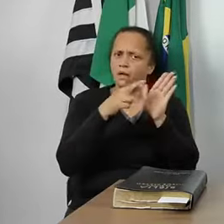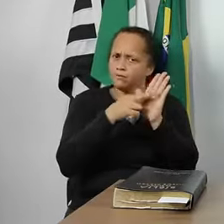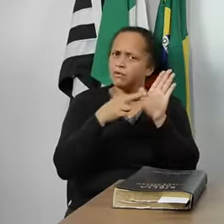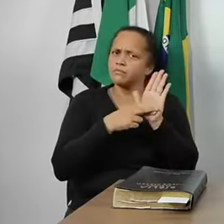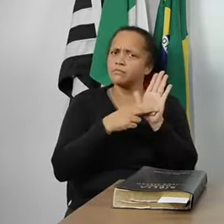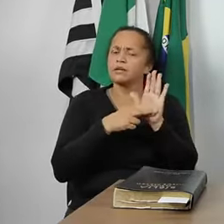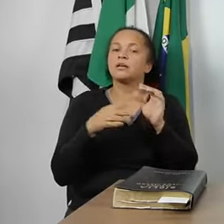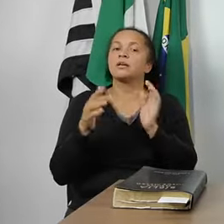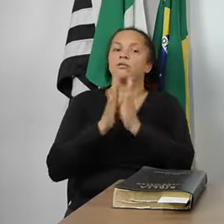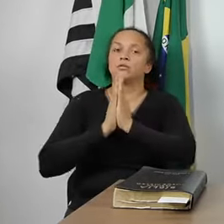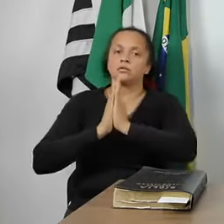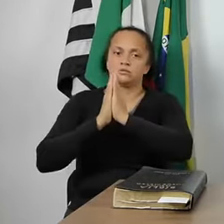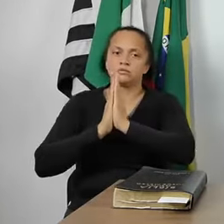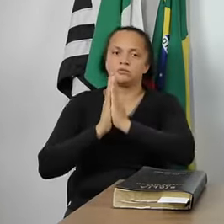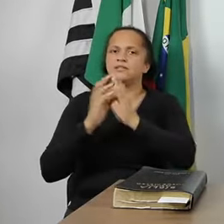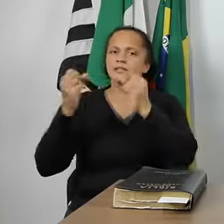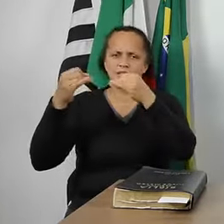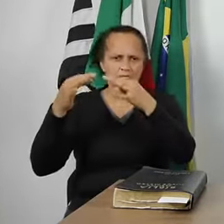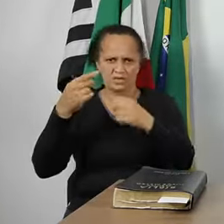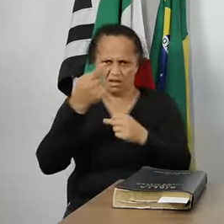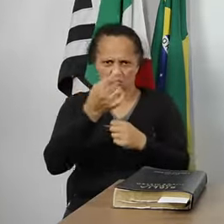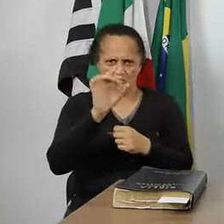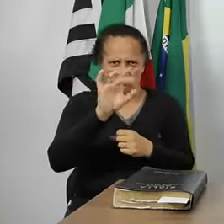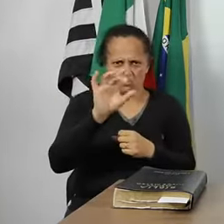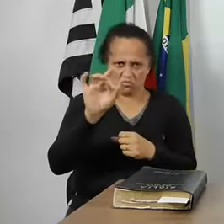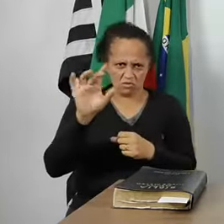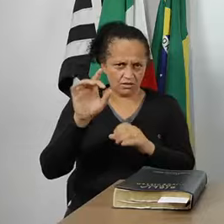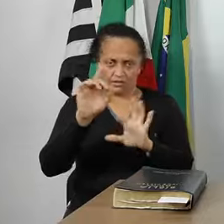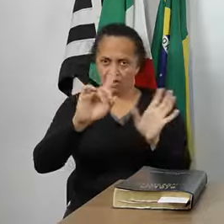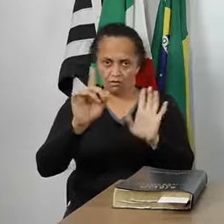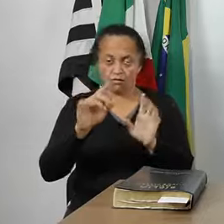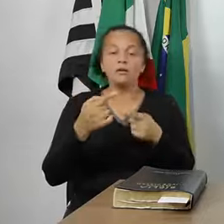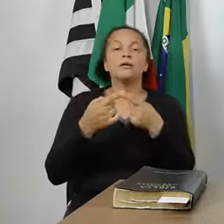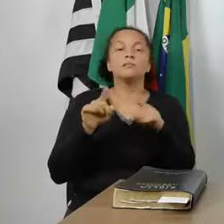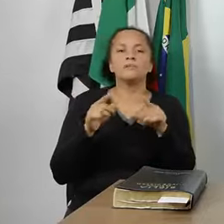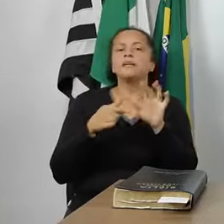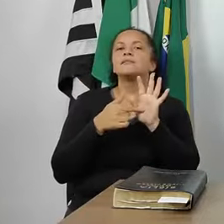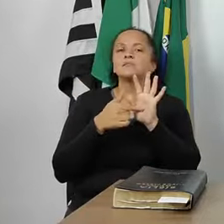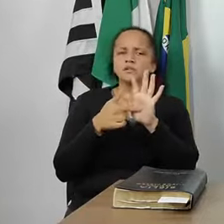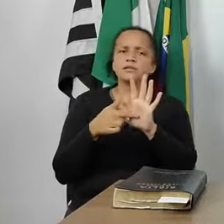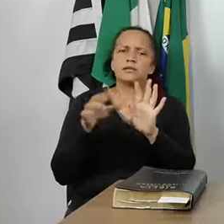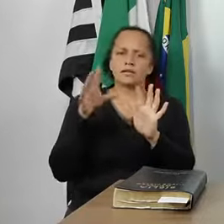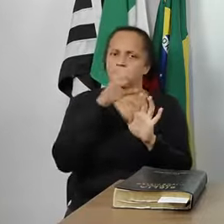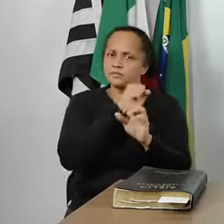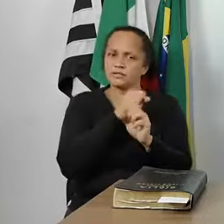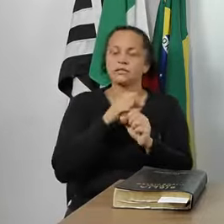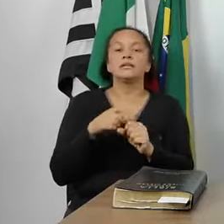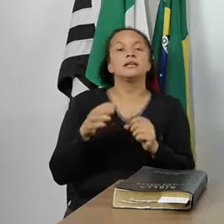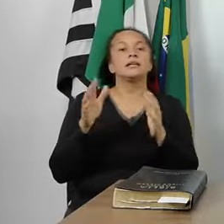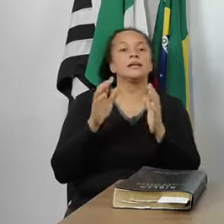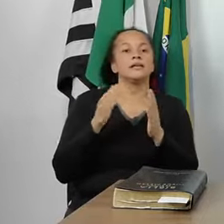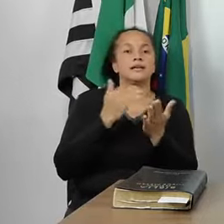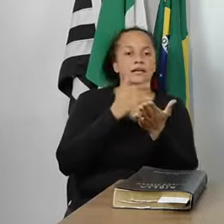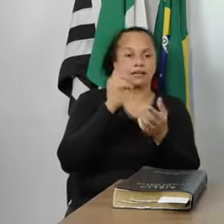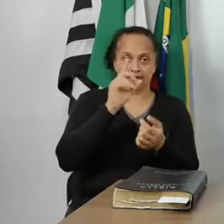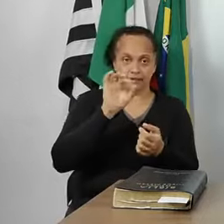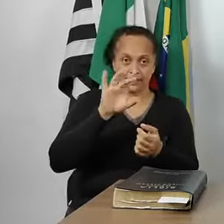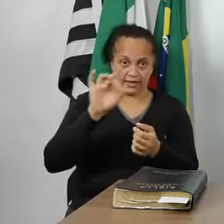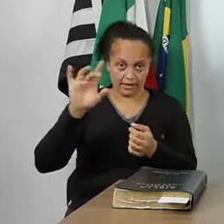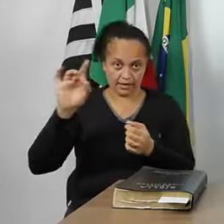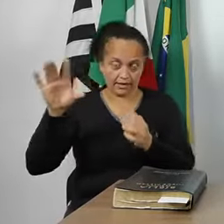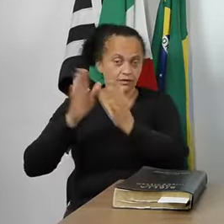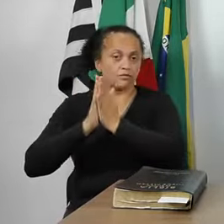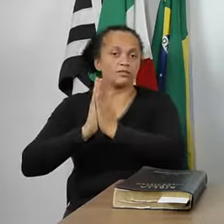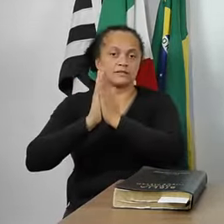quero citá-las. E nesses tipos de oração, cada tipo de oração existe uma regra para essas